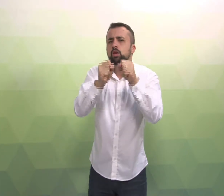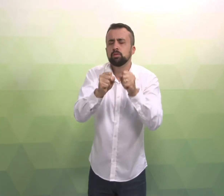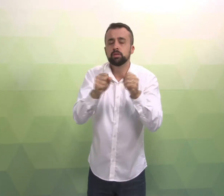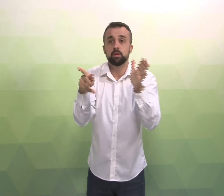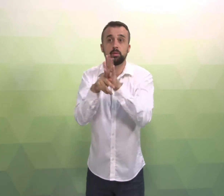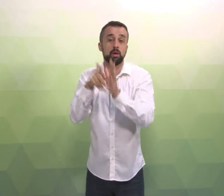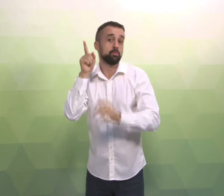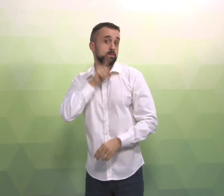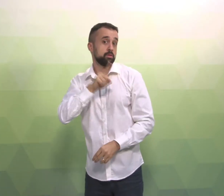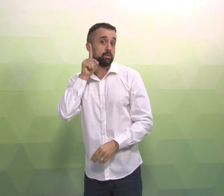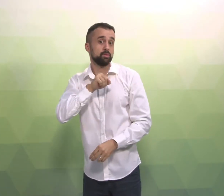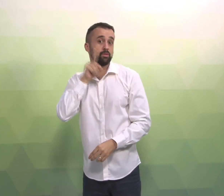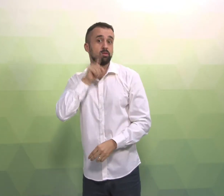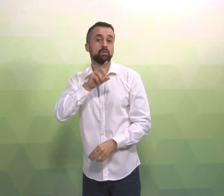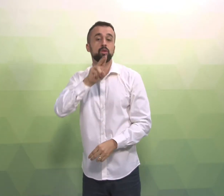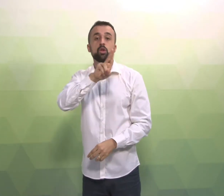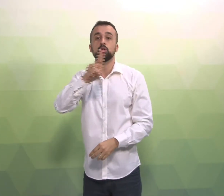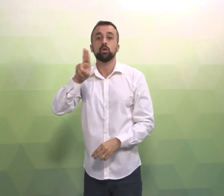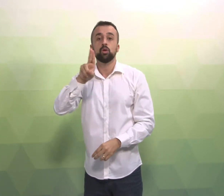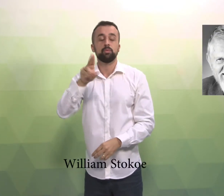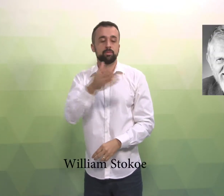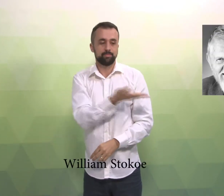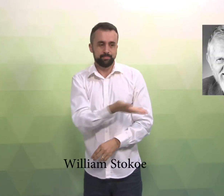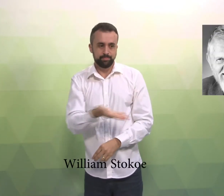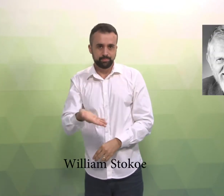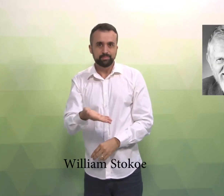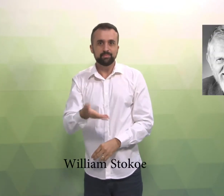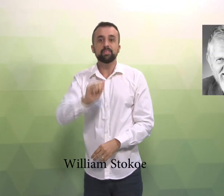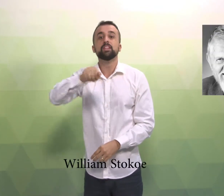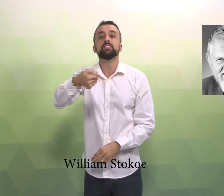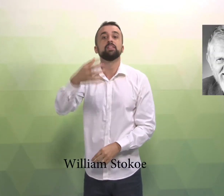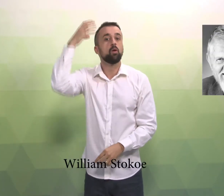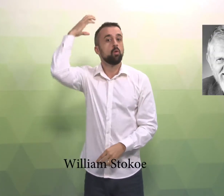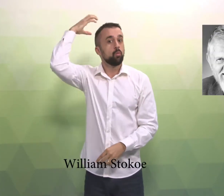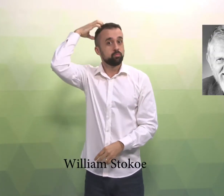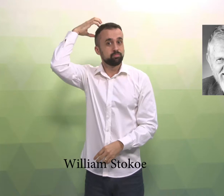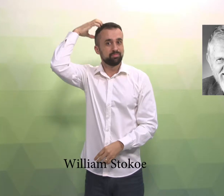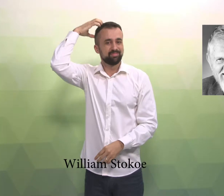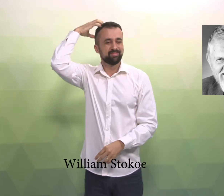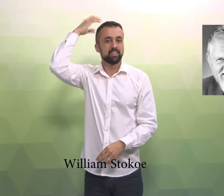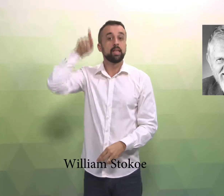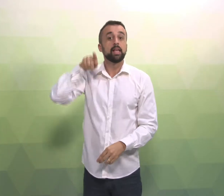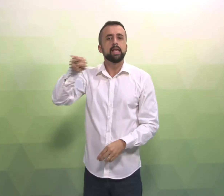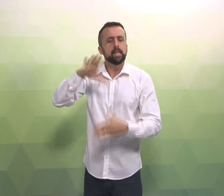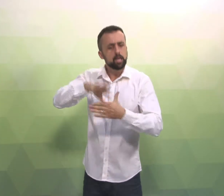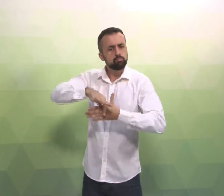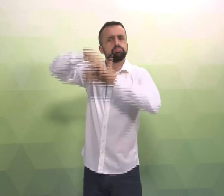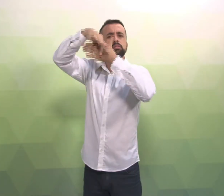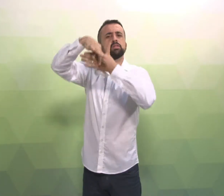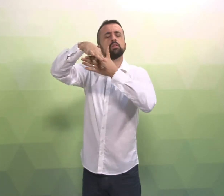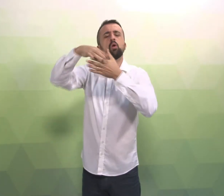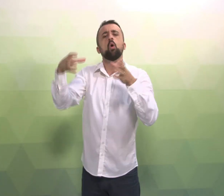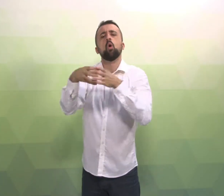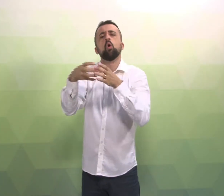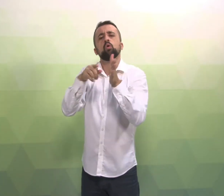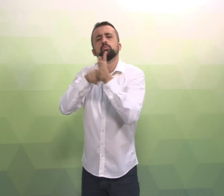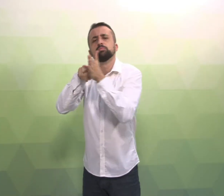o sinal dele é este, liderou um grupo de estudos